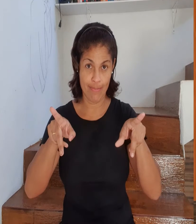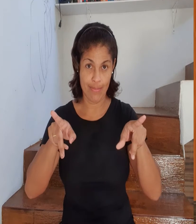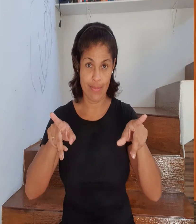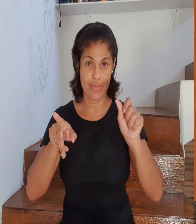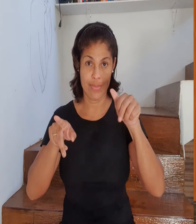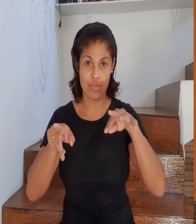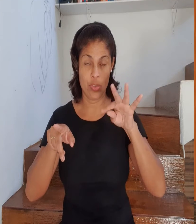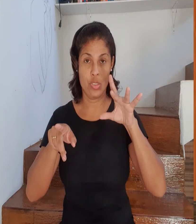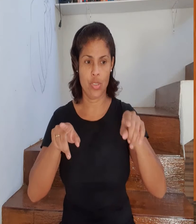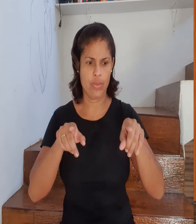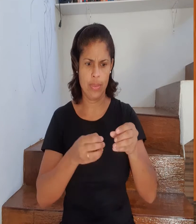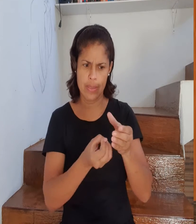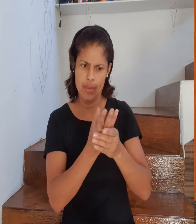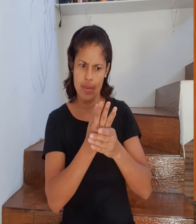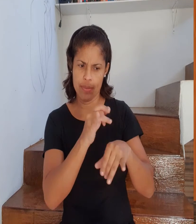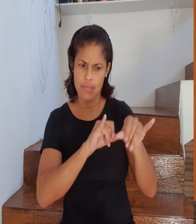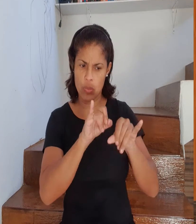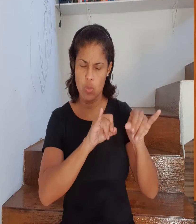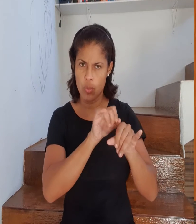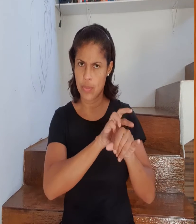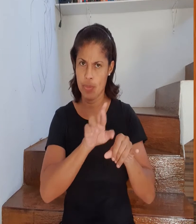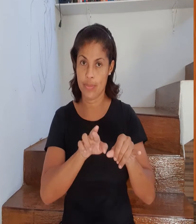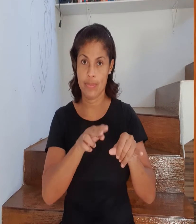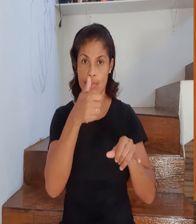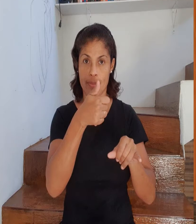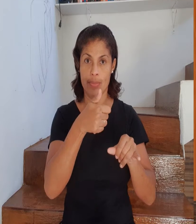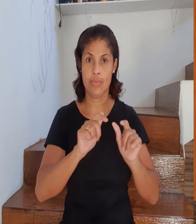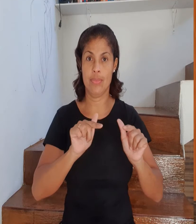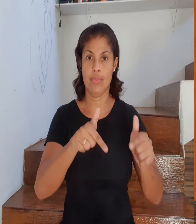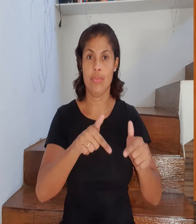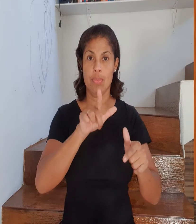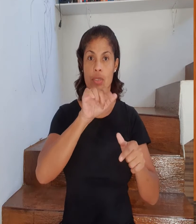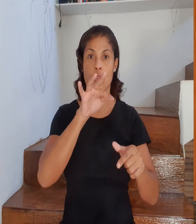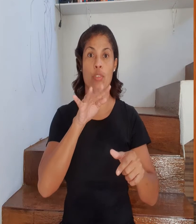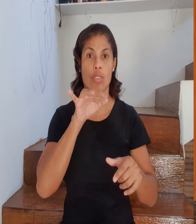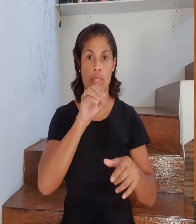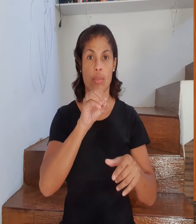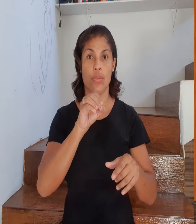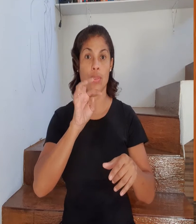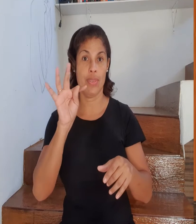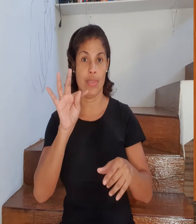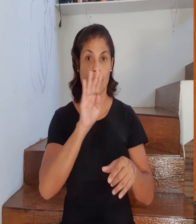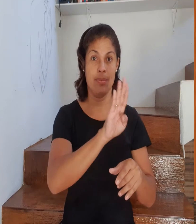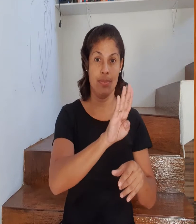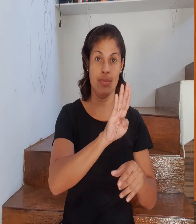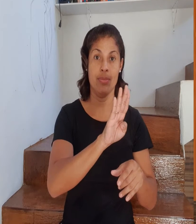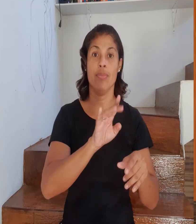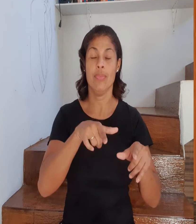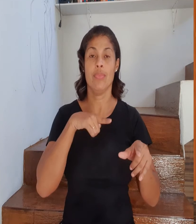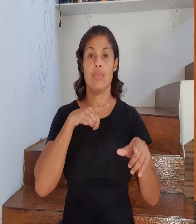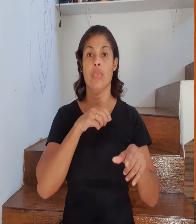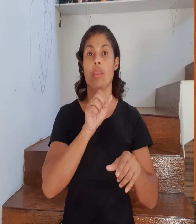um antígeno, ele elabora uma resposta primária, com a ativação de linfócitos T e B e a produção